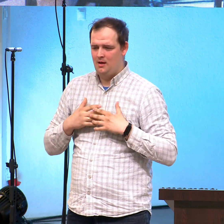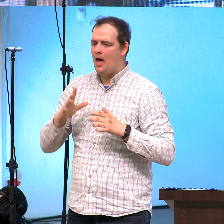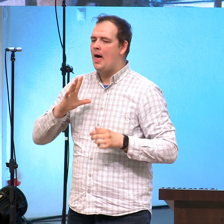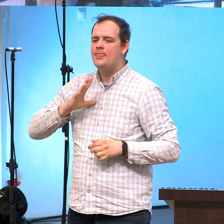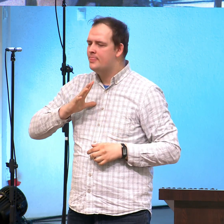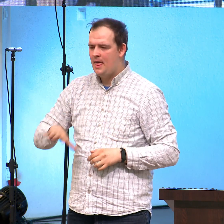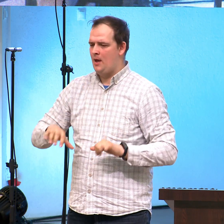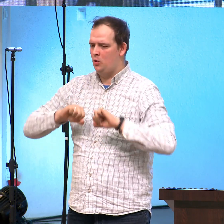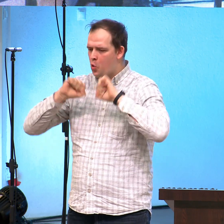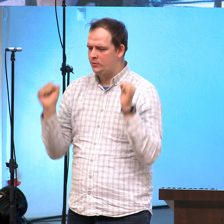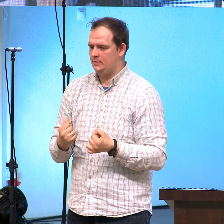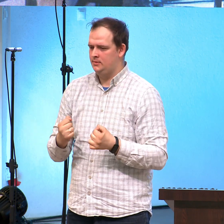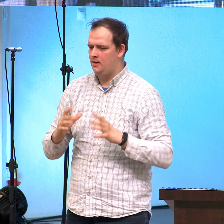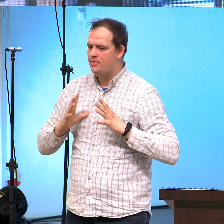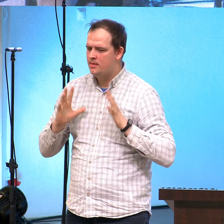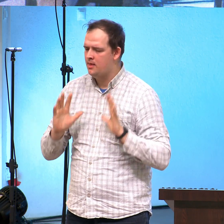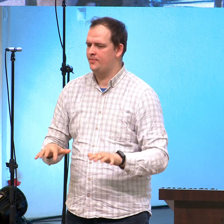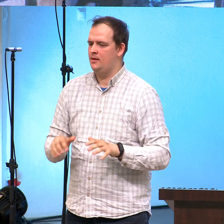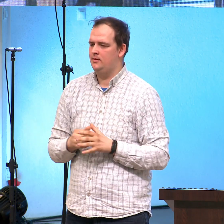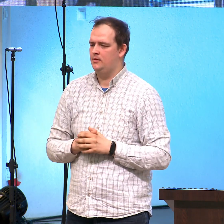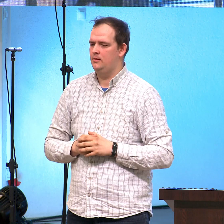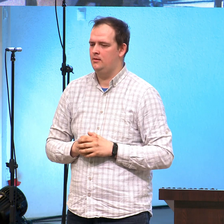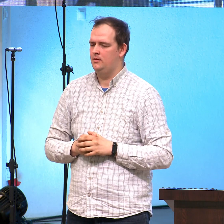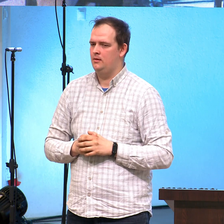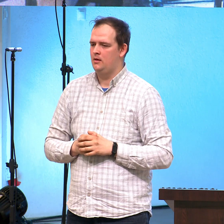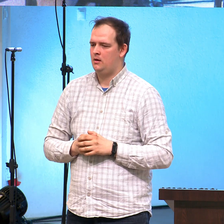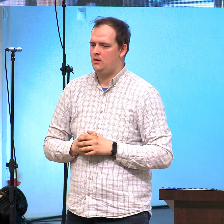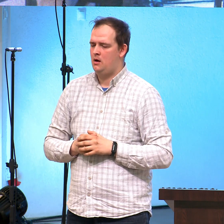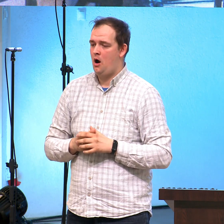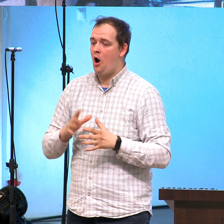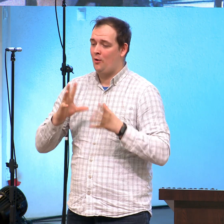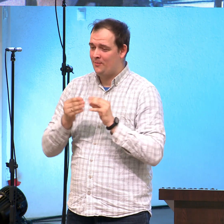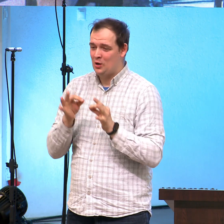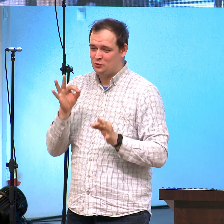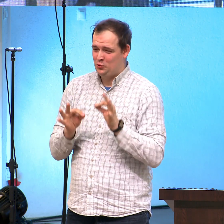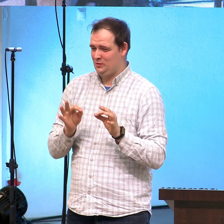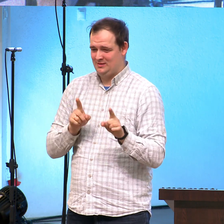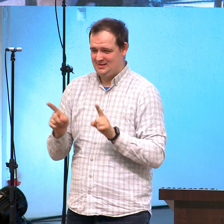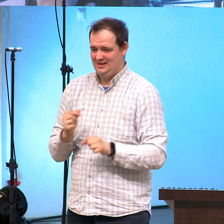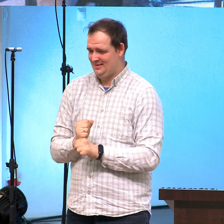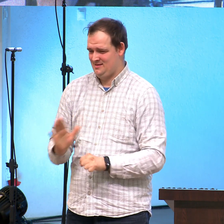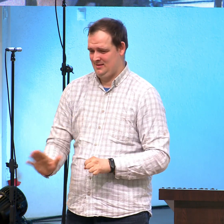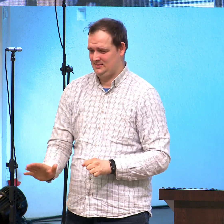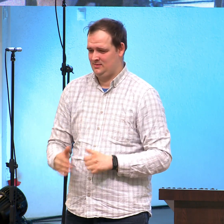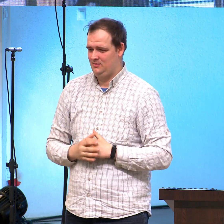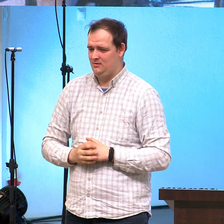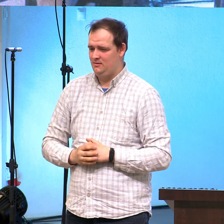чтобы мы не судили, чтобы не были холодные, чтобы мы не судили друг друга. Потому что